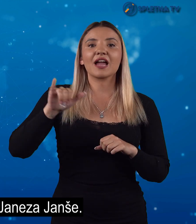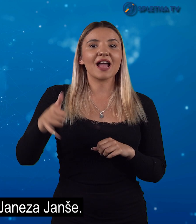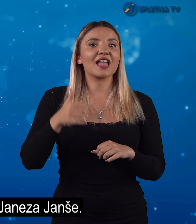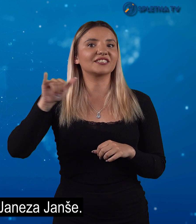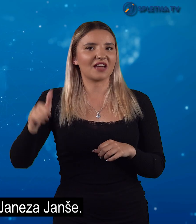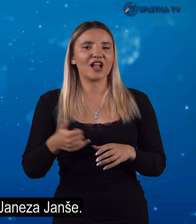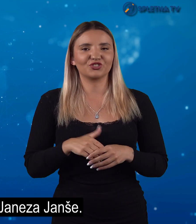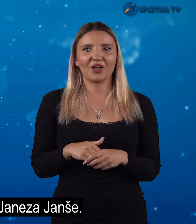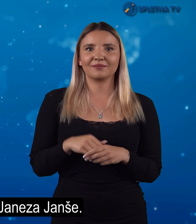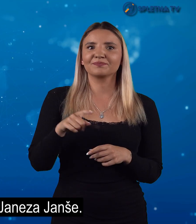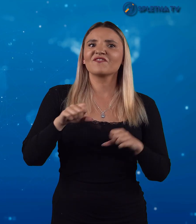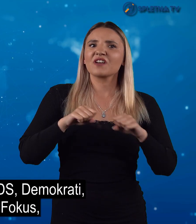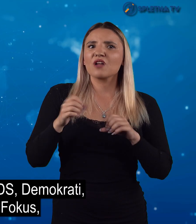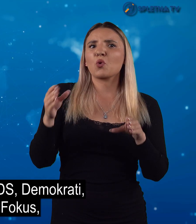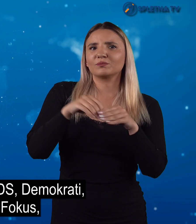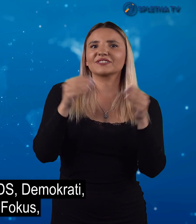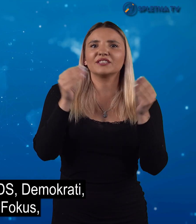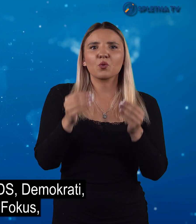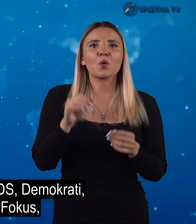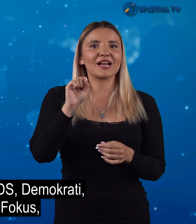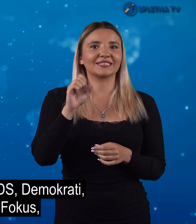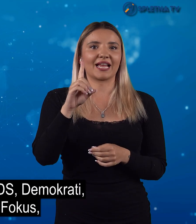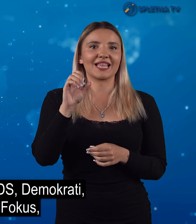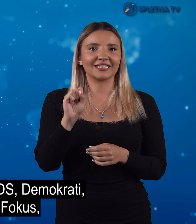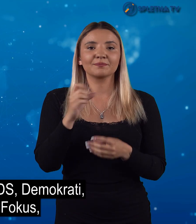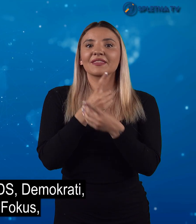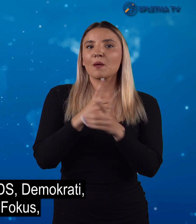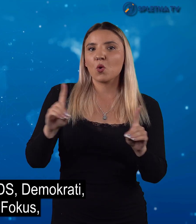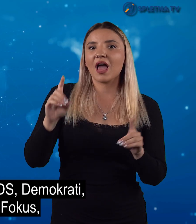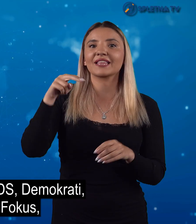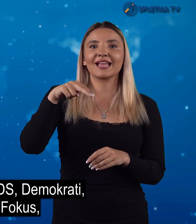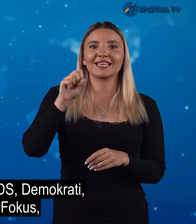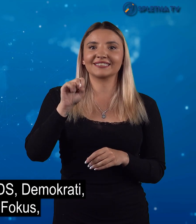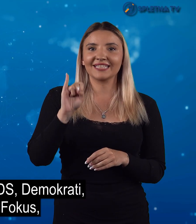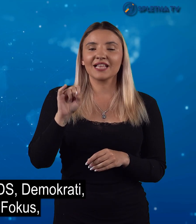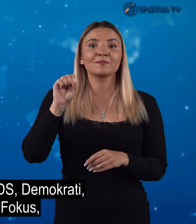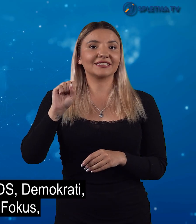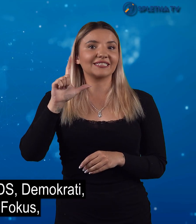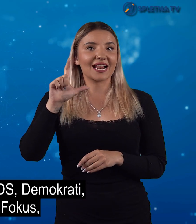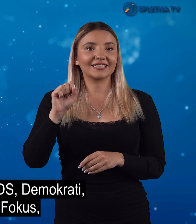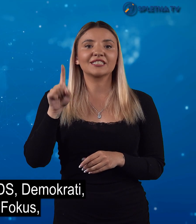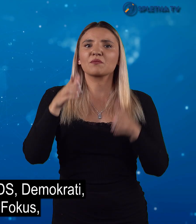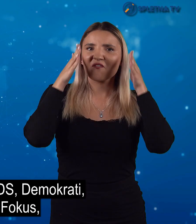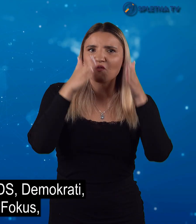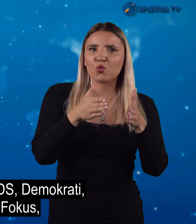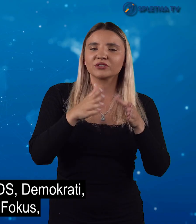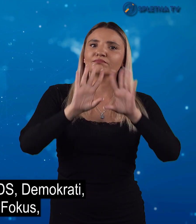vlade Janeza Janše. Vlado sestavljajo SDS, Demokrati, NSI, SLS